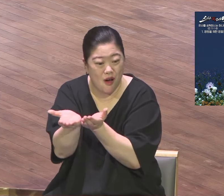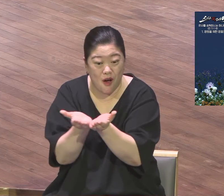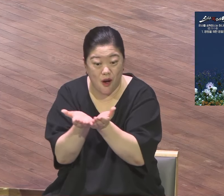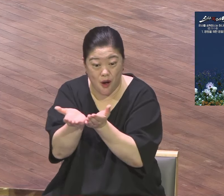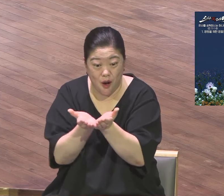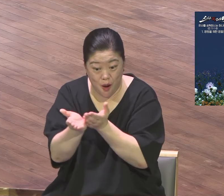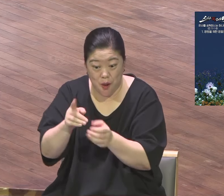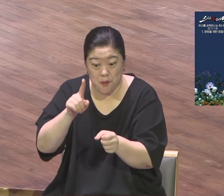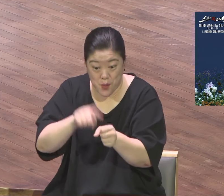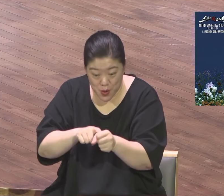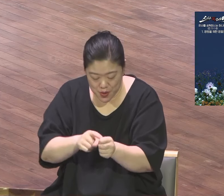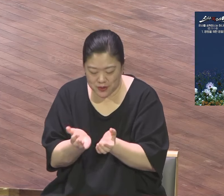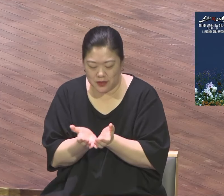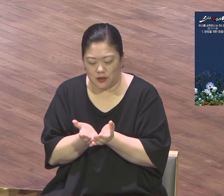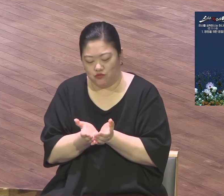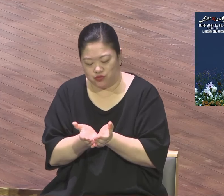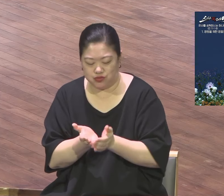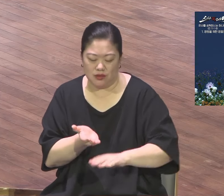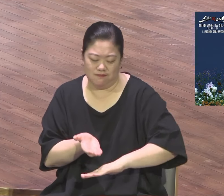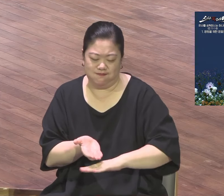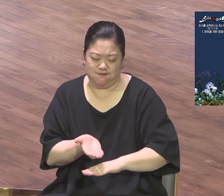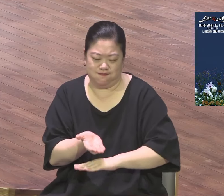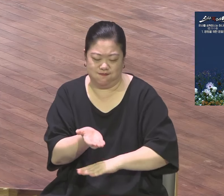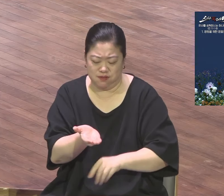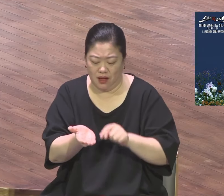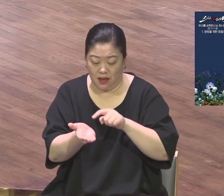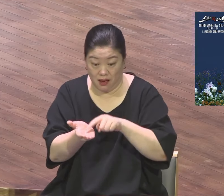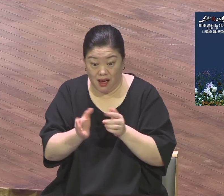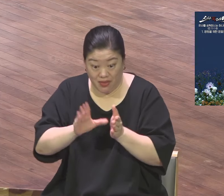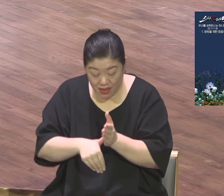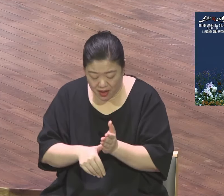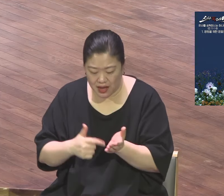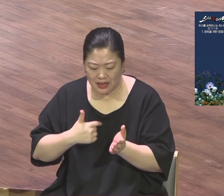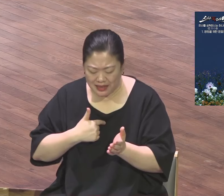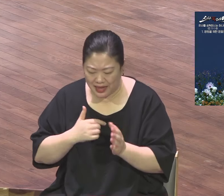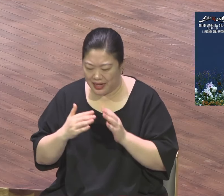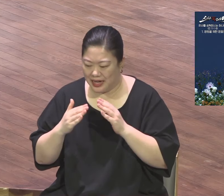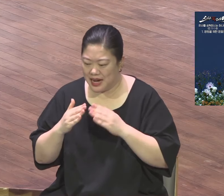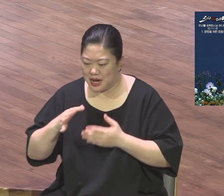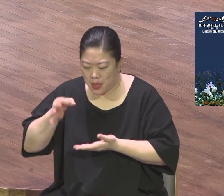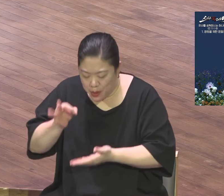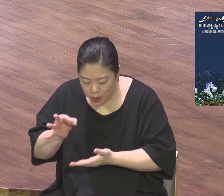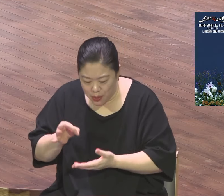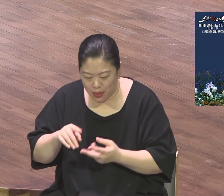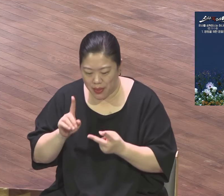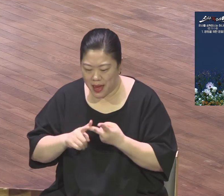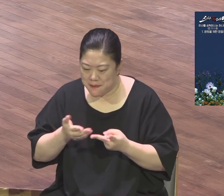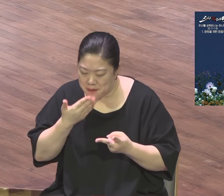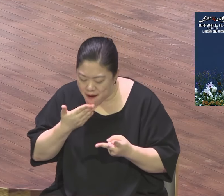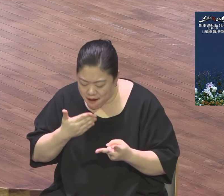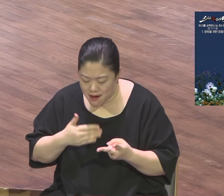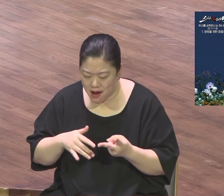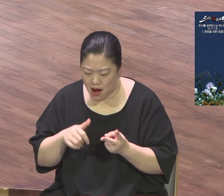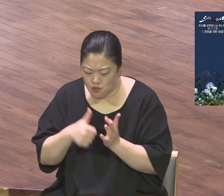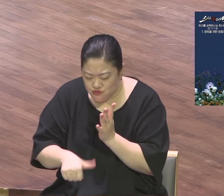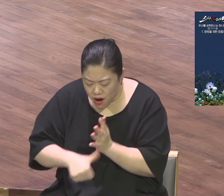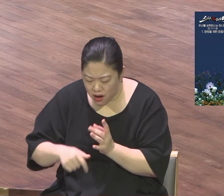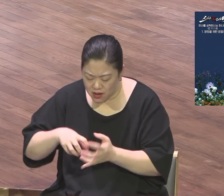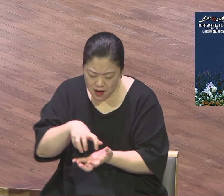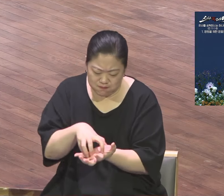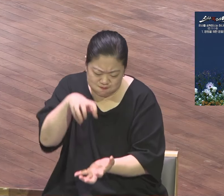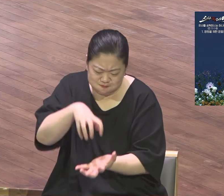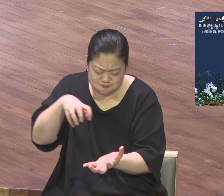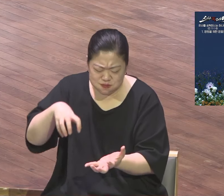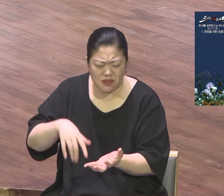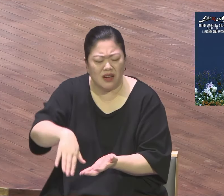여기에 자기의 자신을 자산을 기꺼이 다 투자하라 이런 뜻이 또 되고요. 또